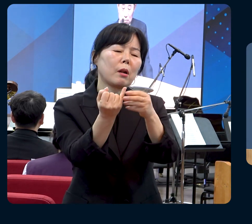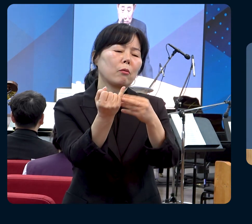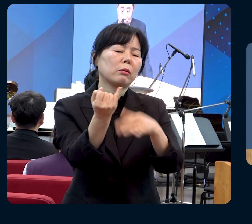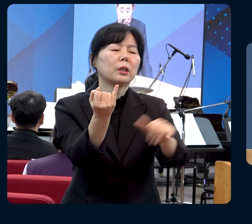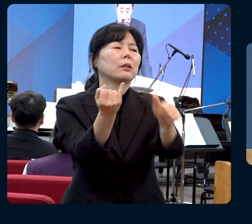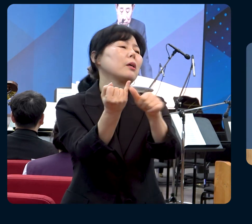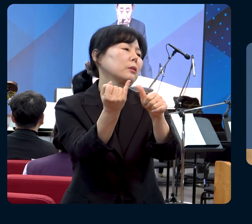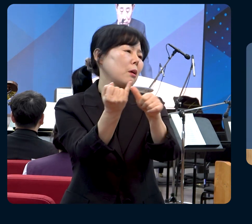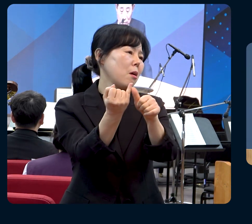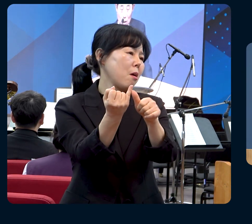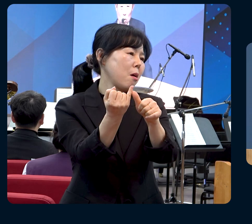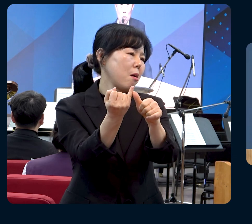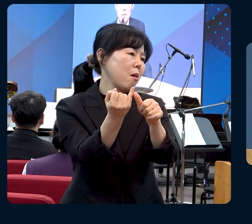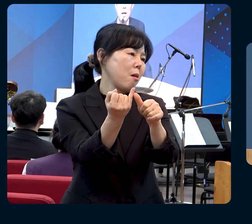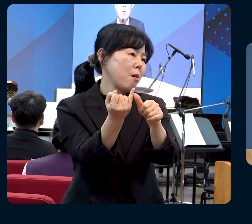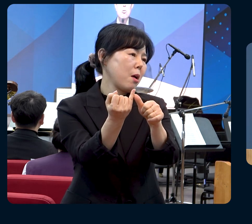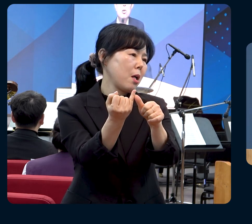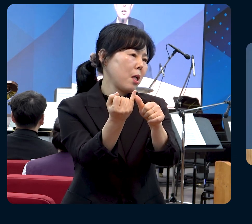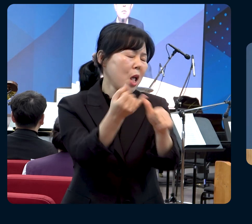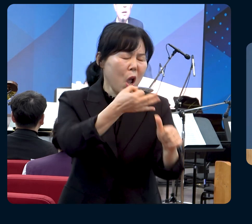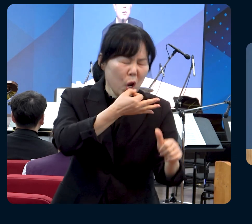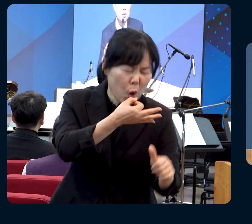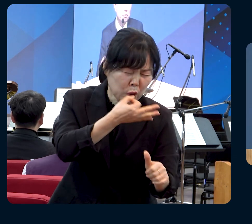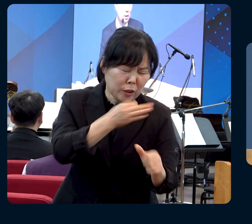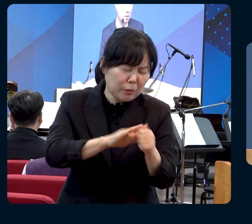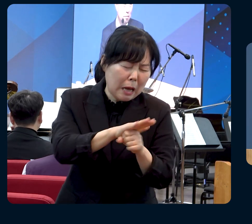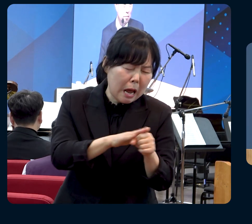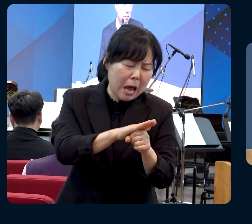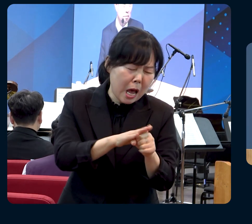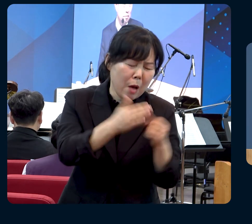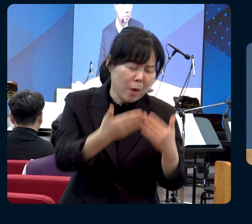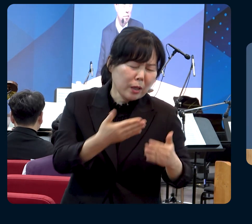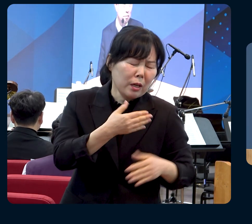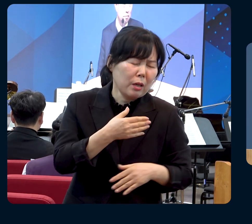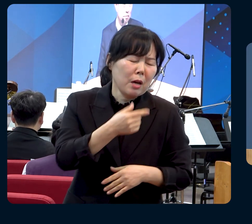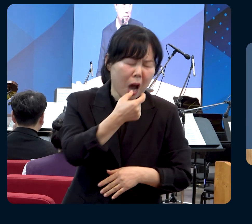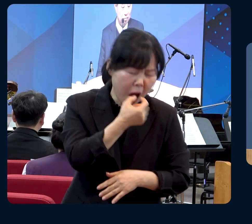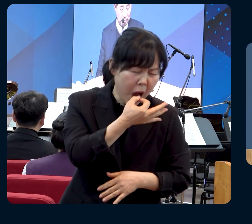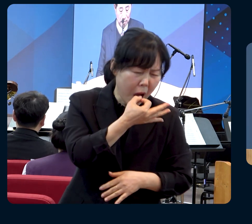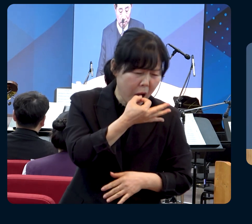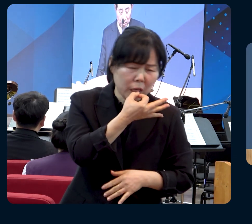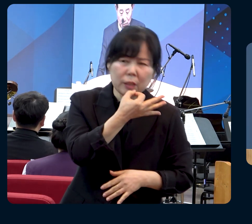관계였죠. 욕망의 웅덩이를 판 것입니다.